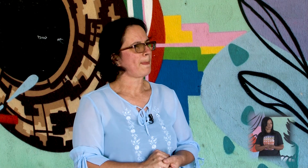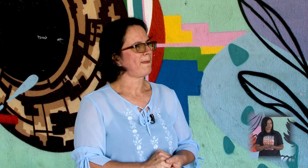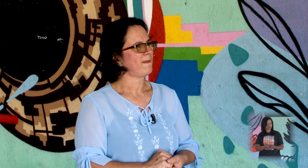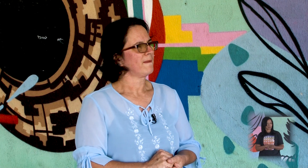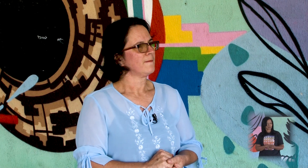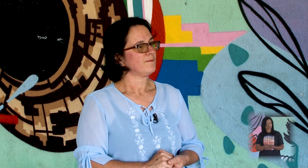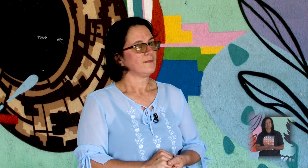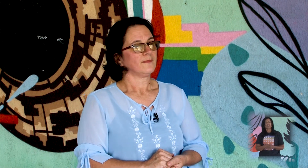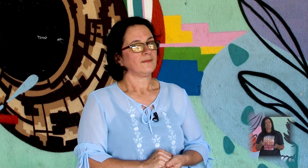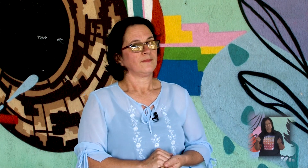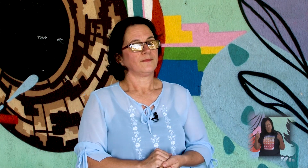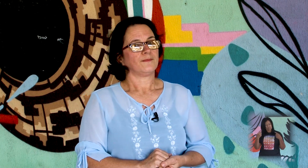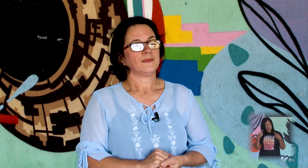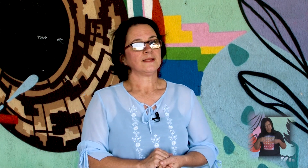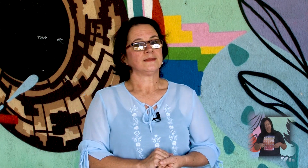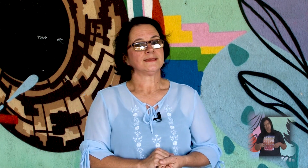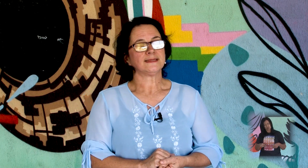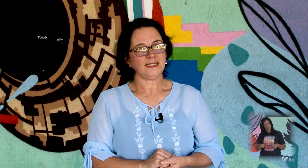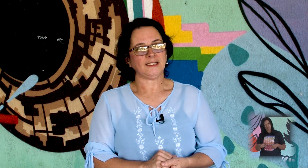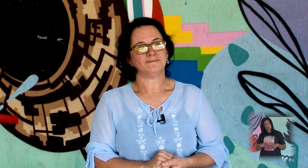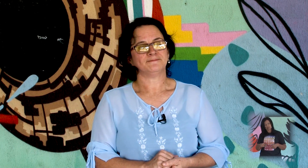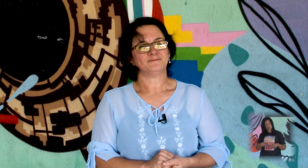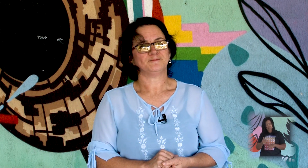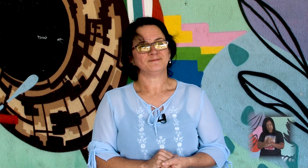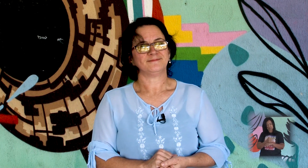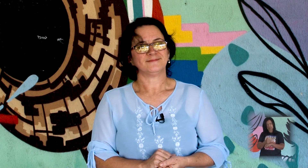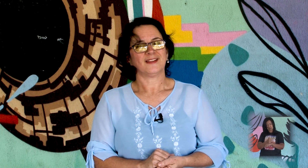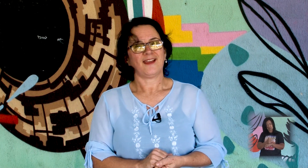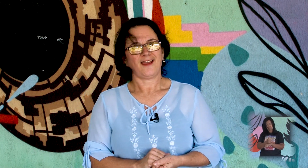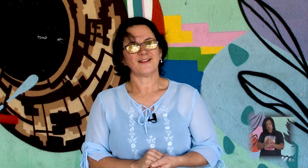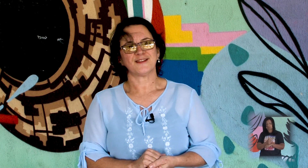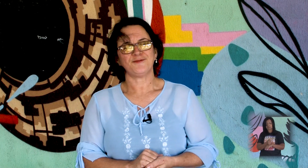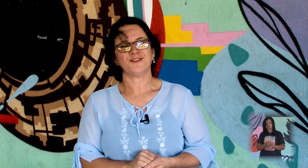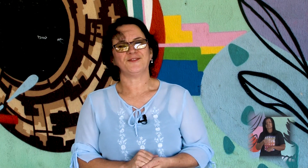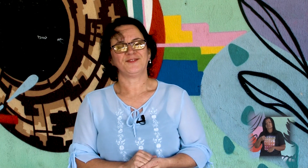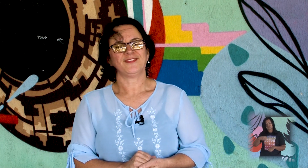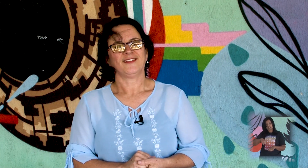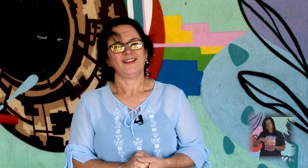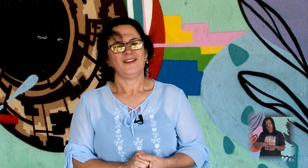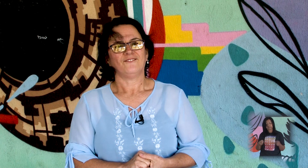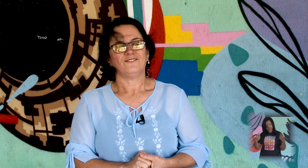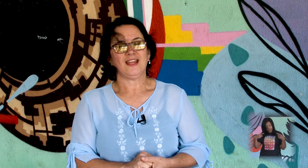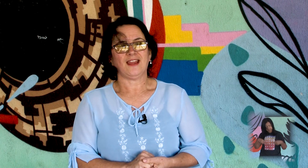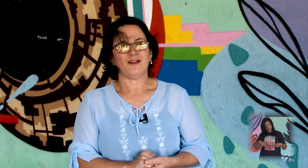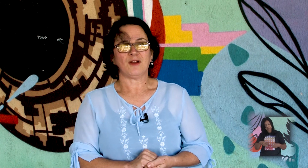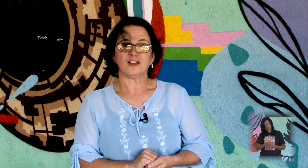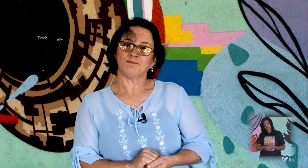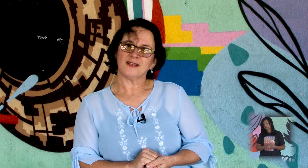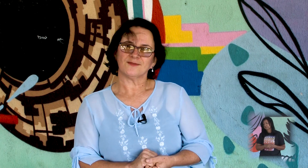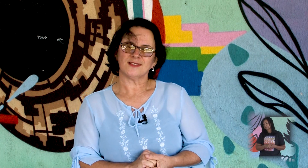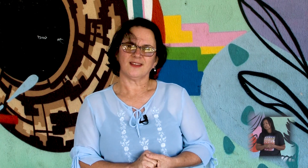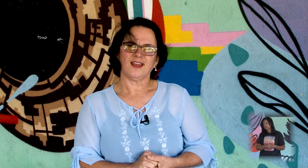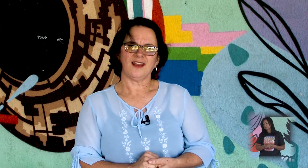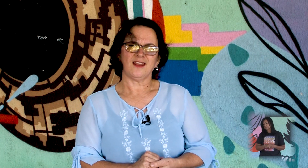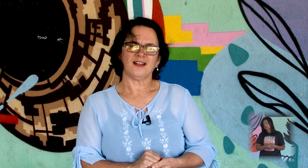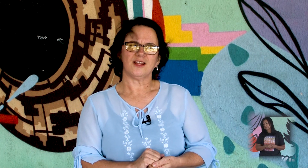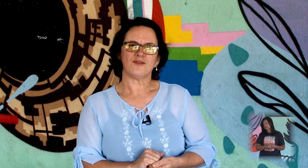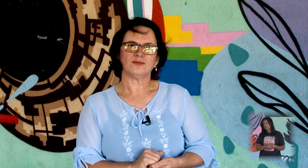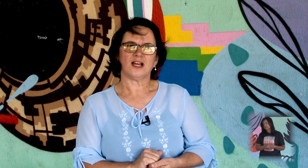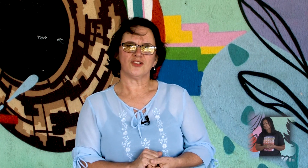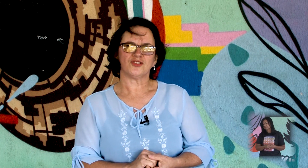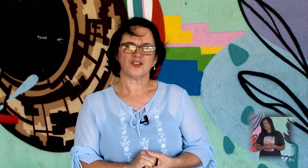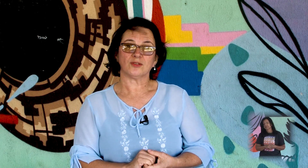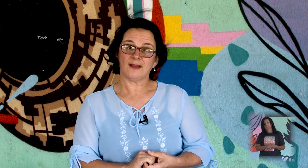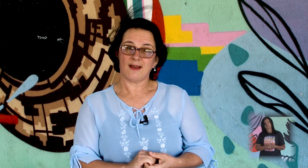bastante desafiadora? Sim, é desafio. Basta você querer, né,